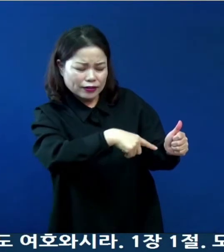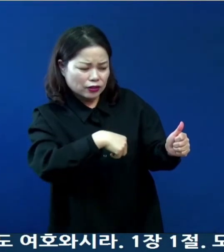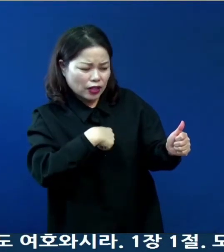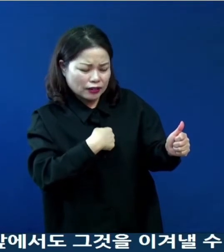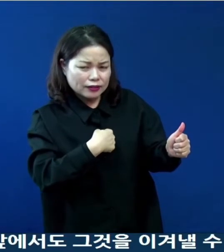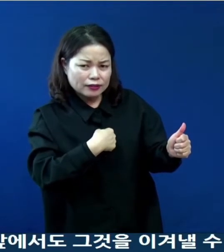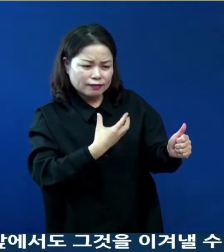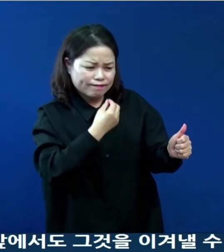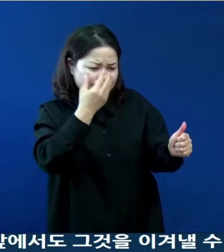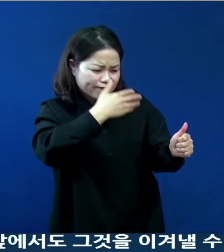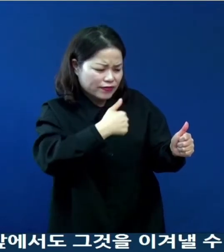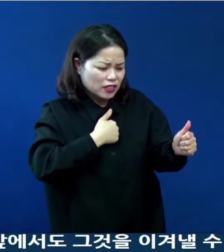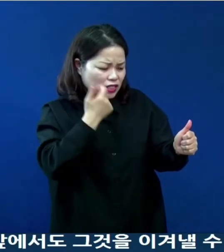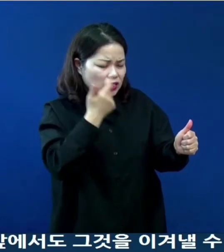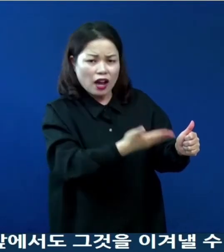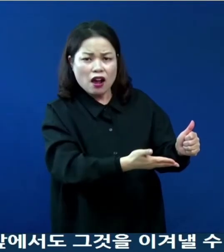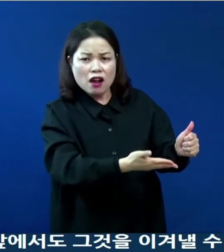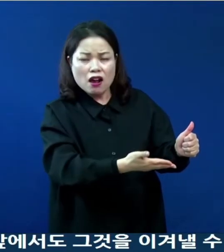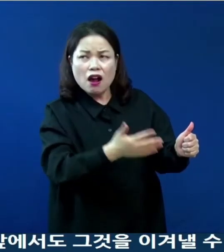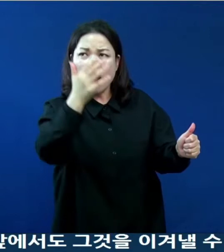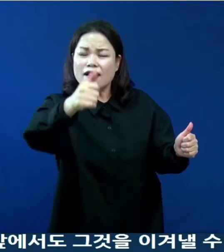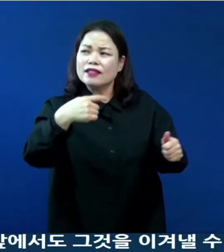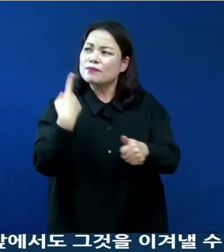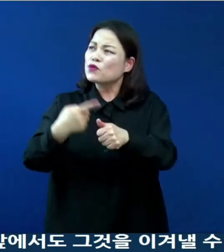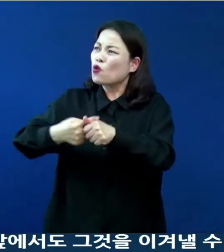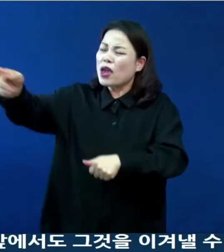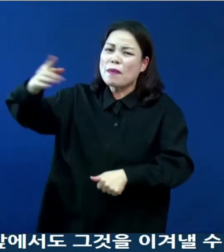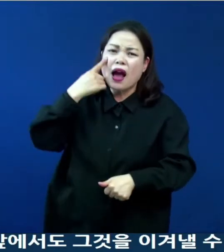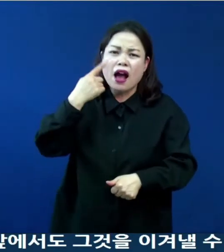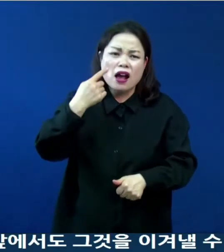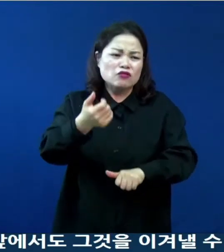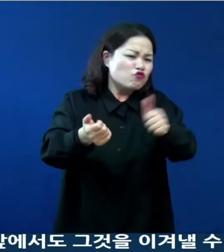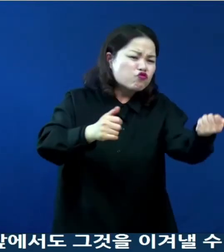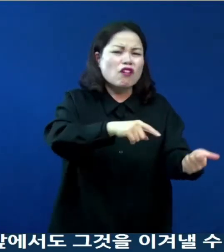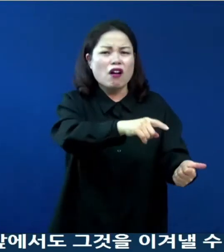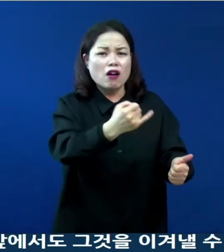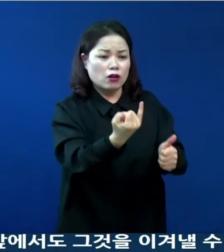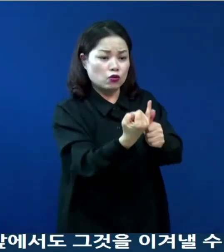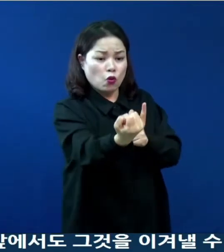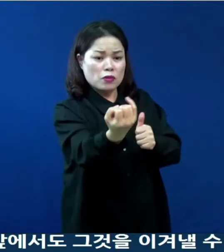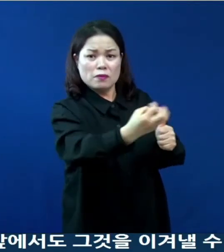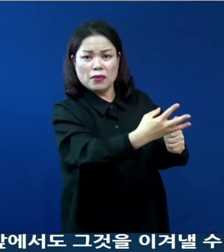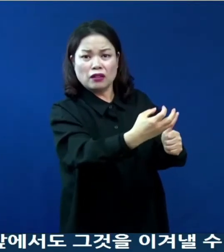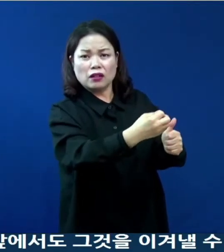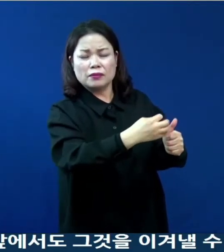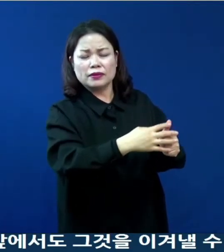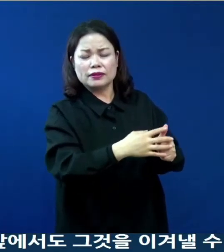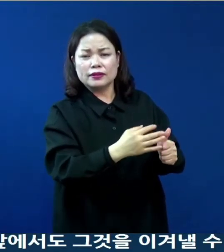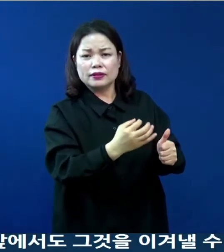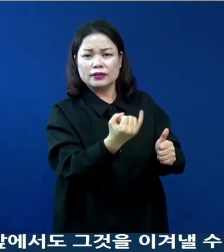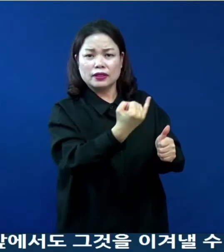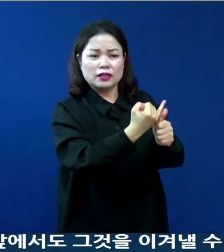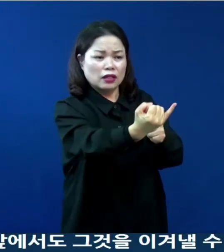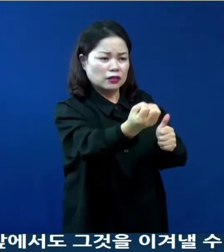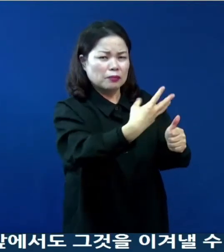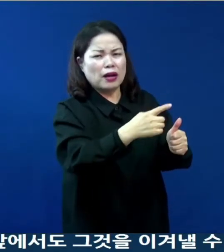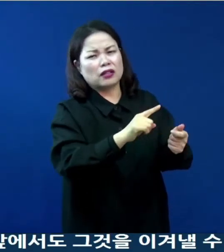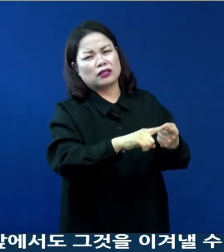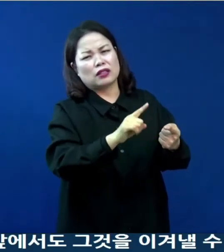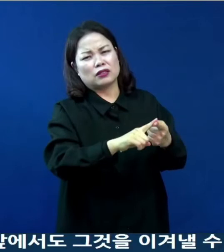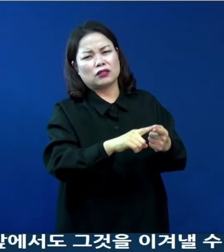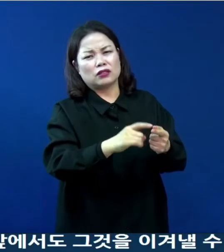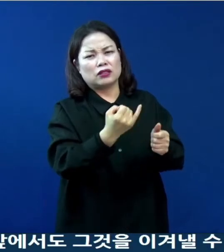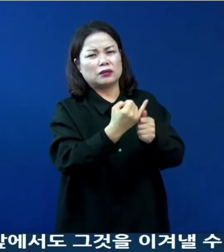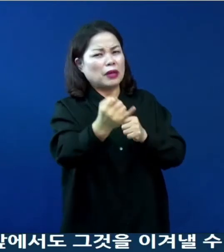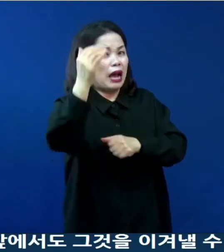자신의 순전함을 지키려고 하느냐, 하나님을 욕하고 죽으라 라고 말합니다. 남편을 향해서 이렇게 말했다는 것은 욥의